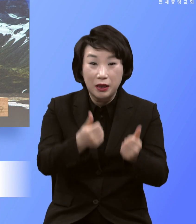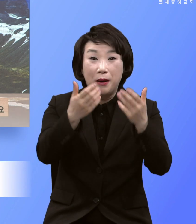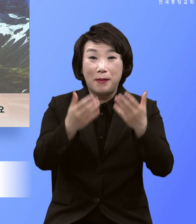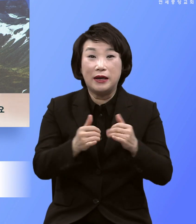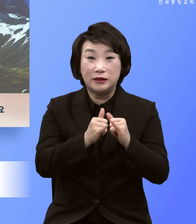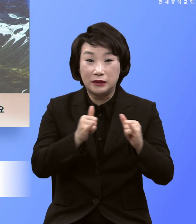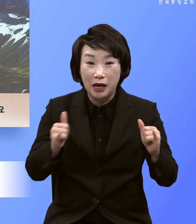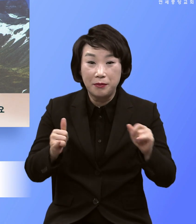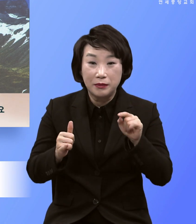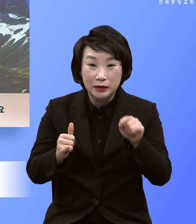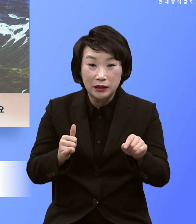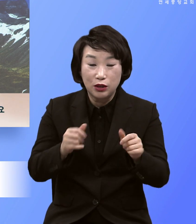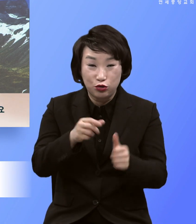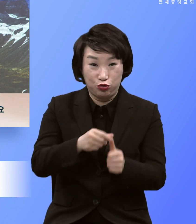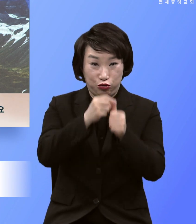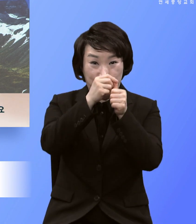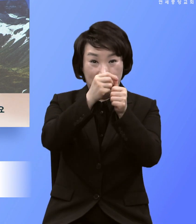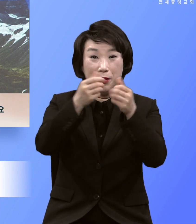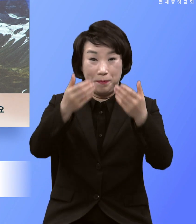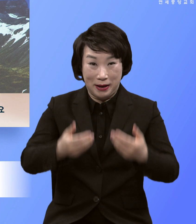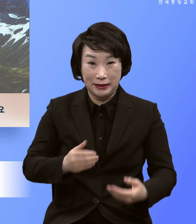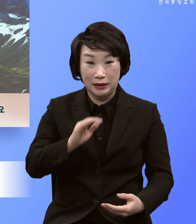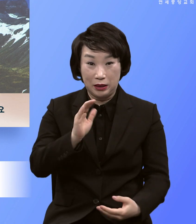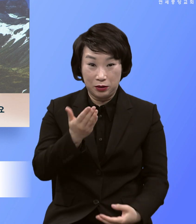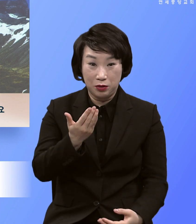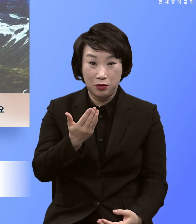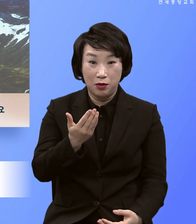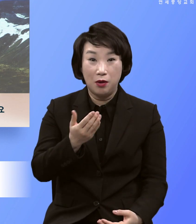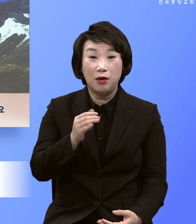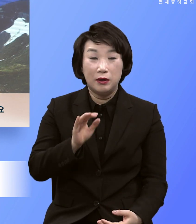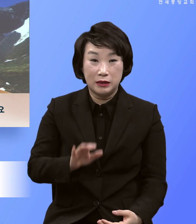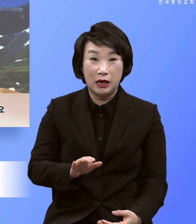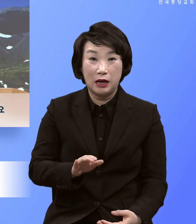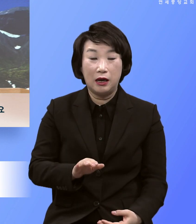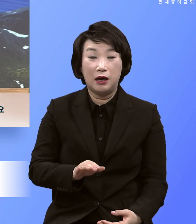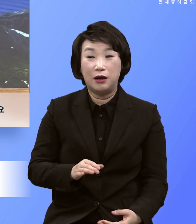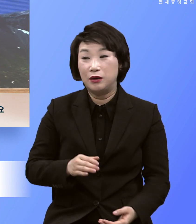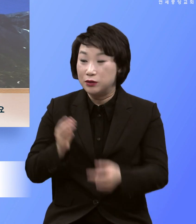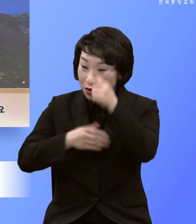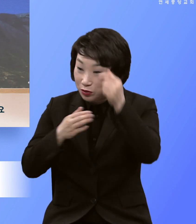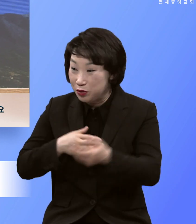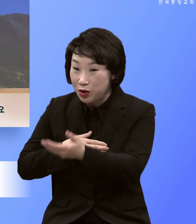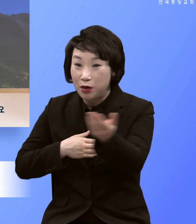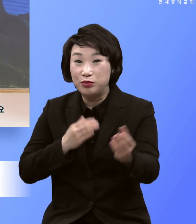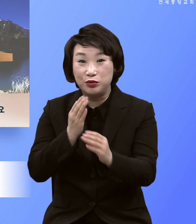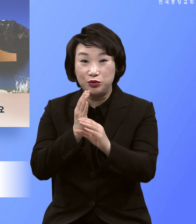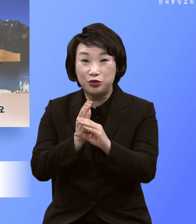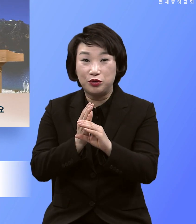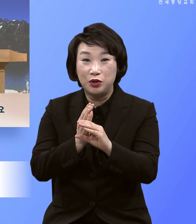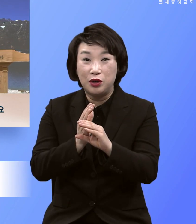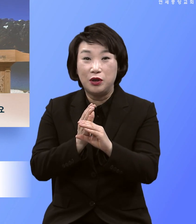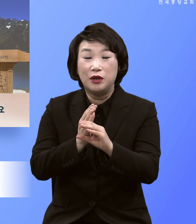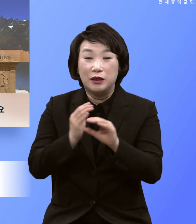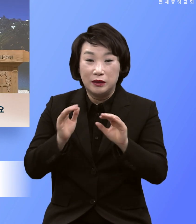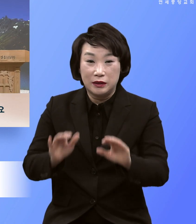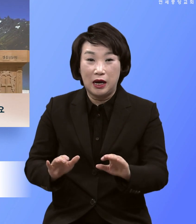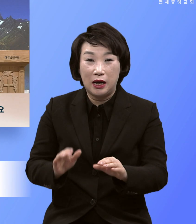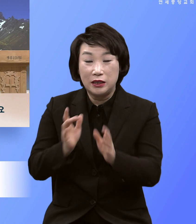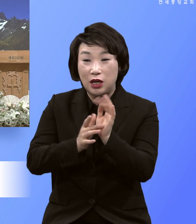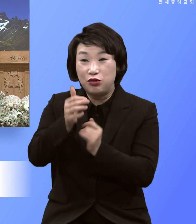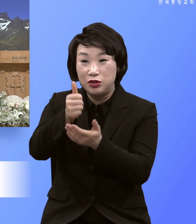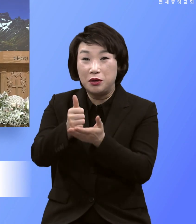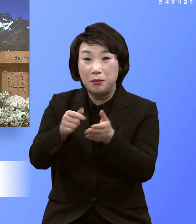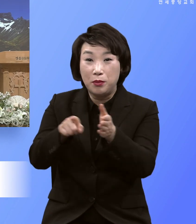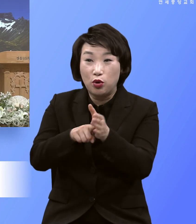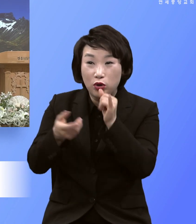침례를 받는 사람은 구원을 얻을 것이. 우리 성도 중에서 왜